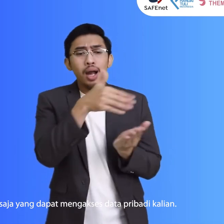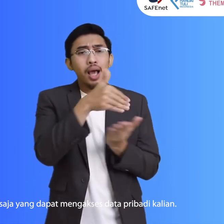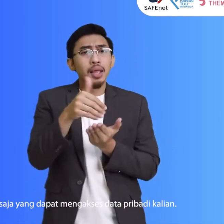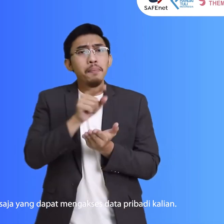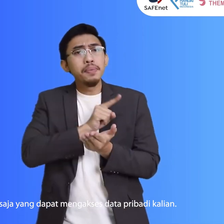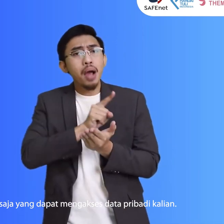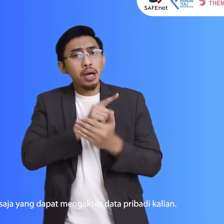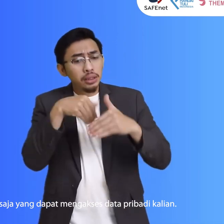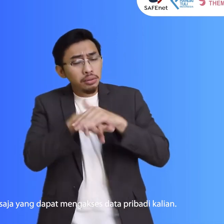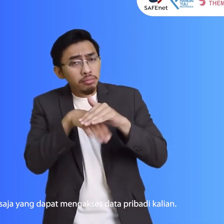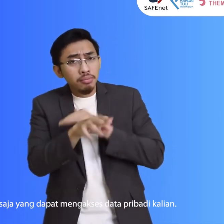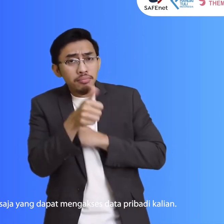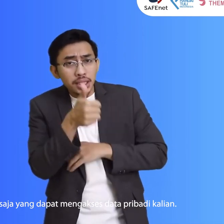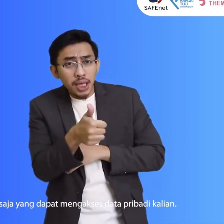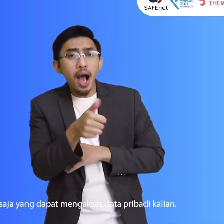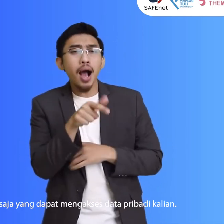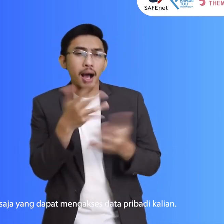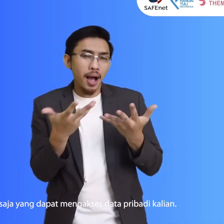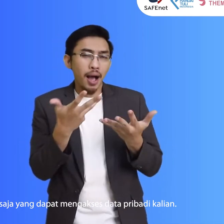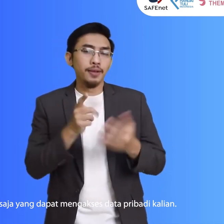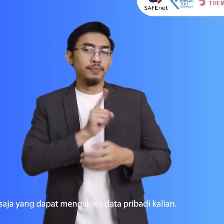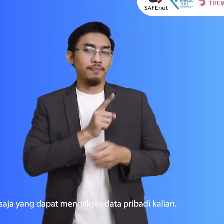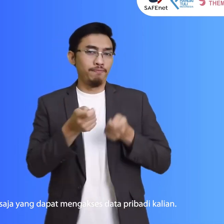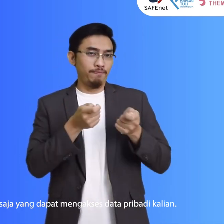yang dapat mengakses data pribadi kalian dan